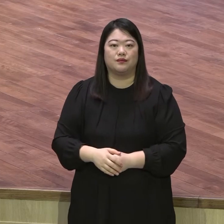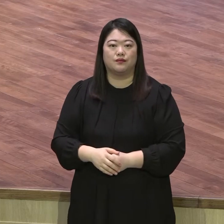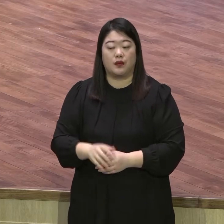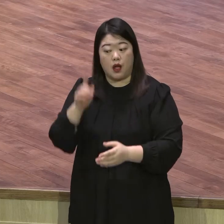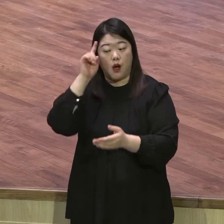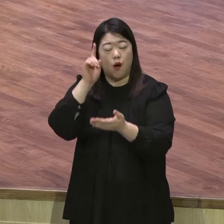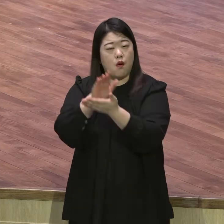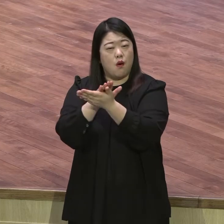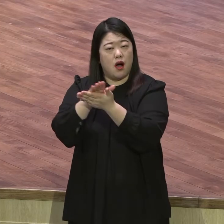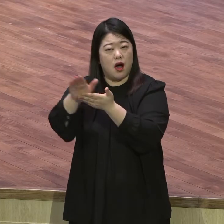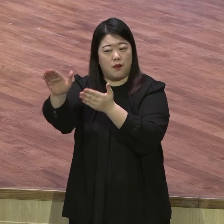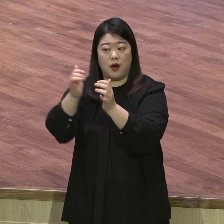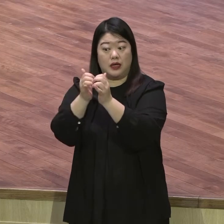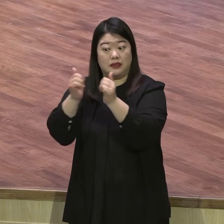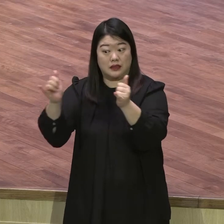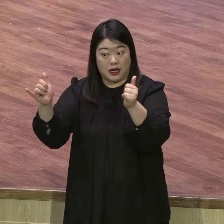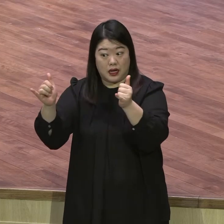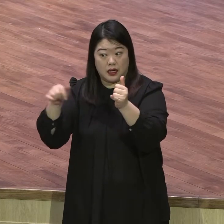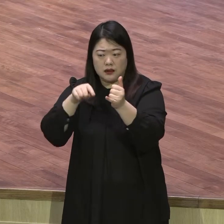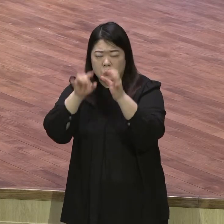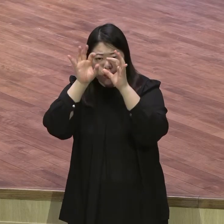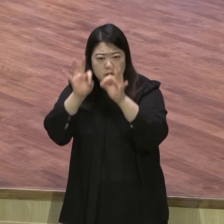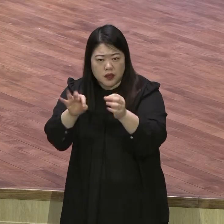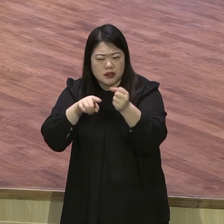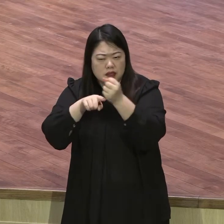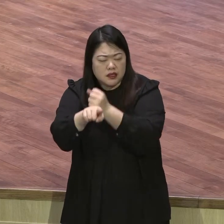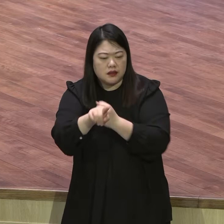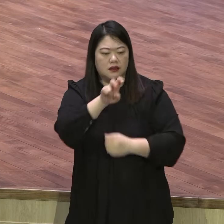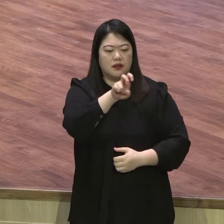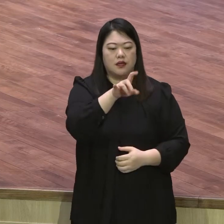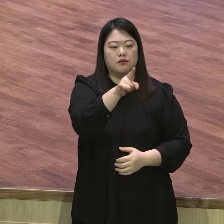의미에는 메시아적 개념이 들어가 있어요.